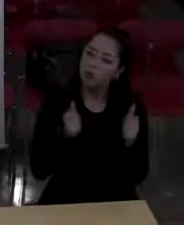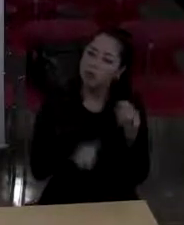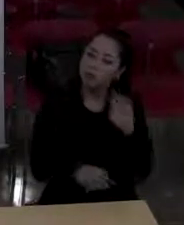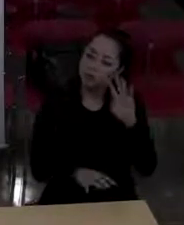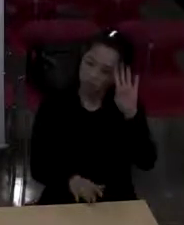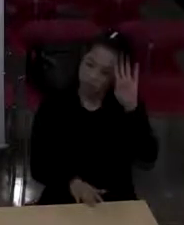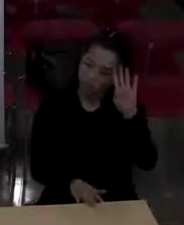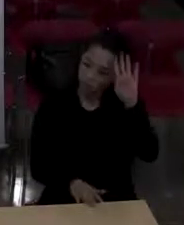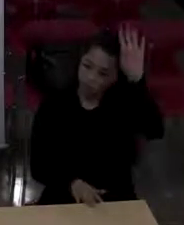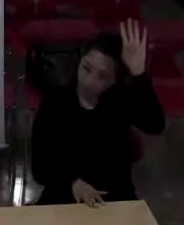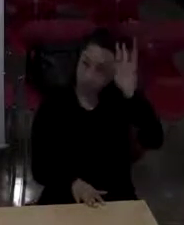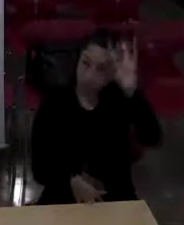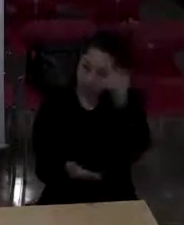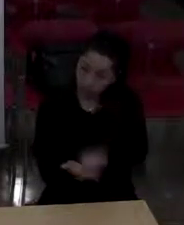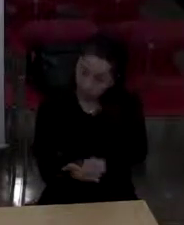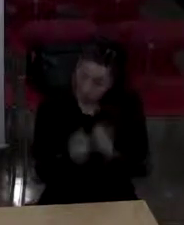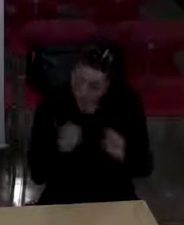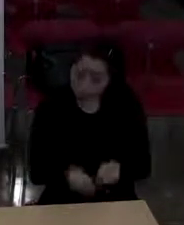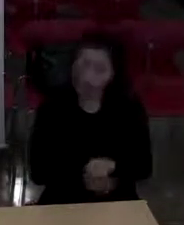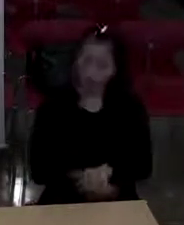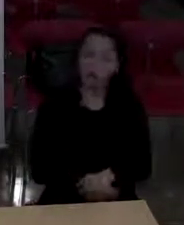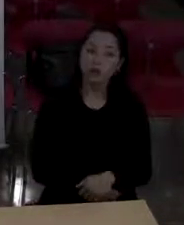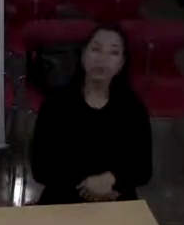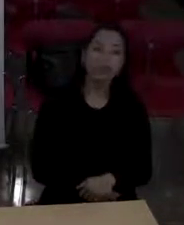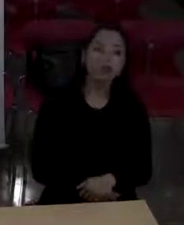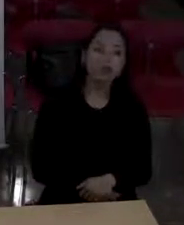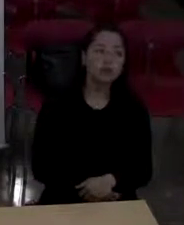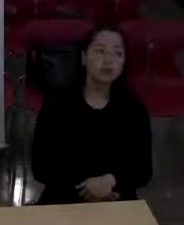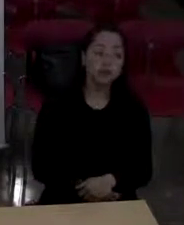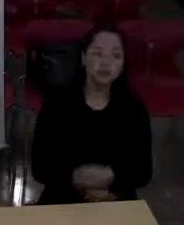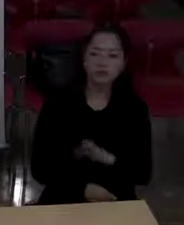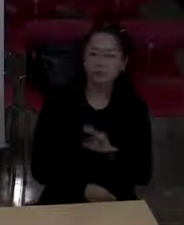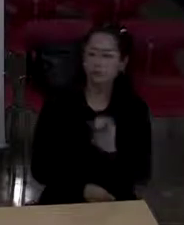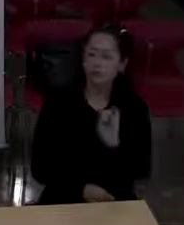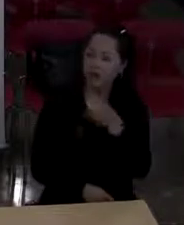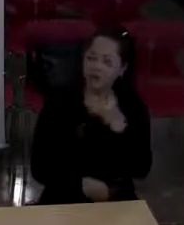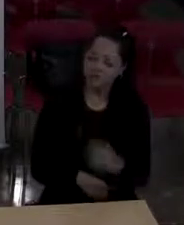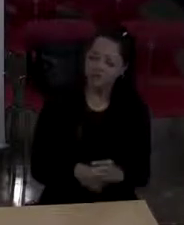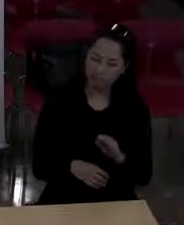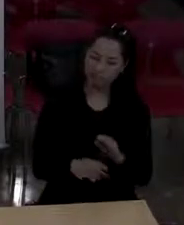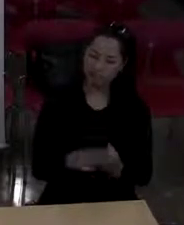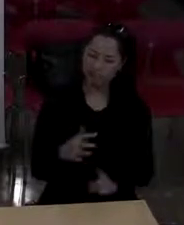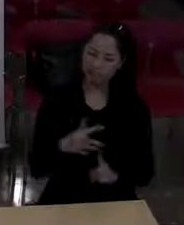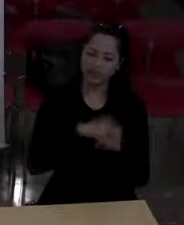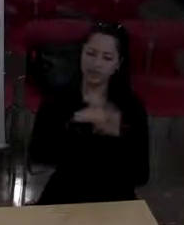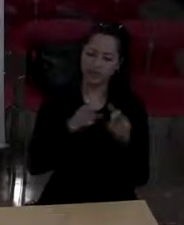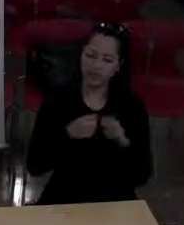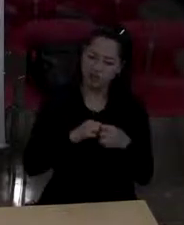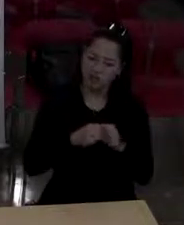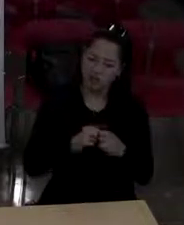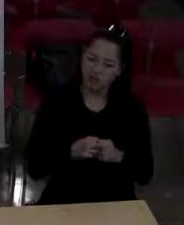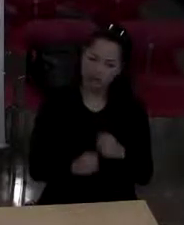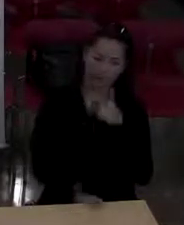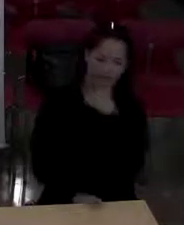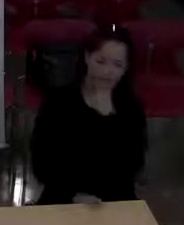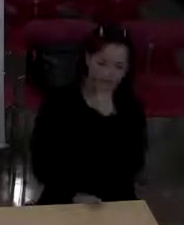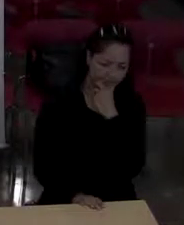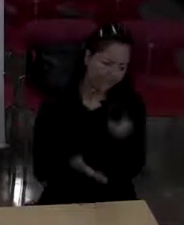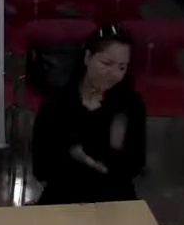a decir, qué le puede aportar al otro, qué dificultades encuentro para expresar o comprender, cómo las puedo